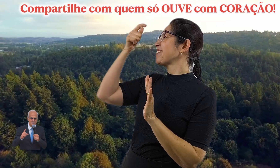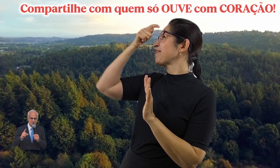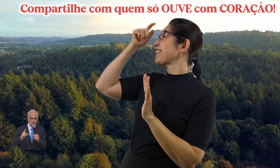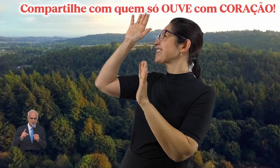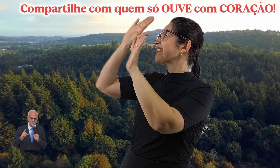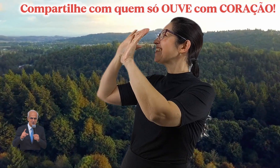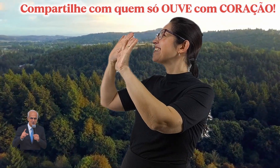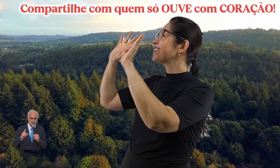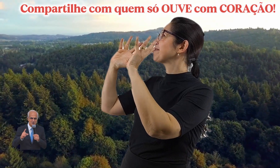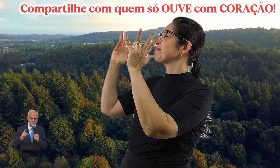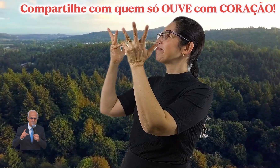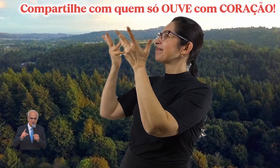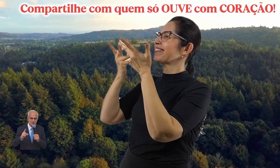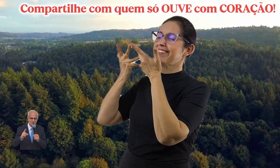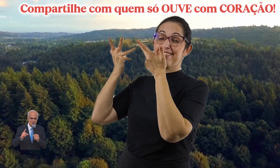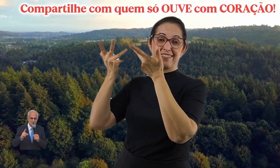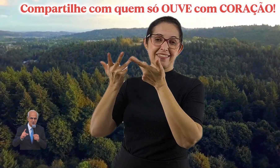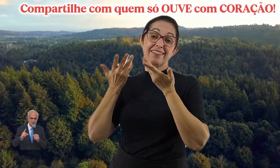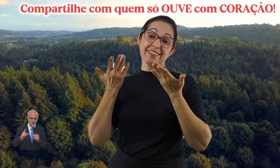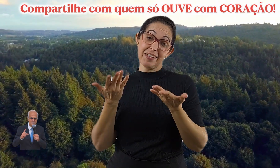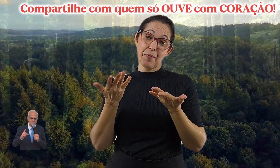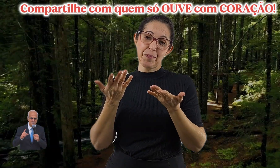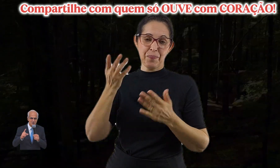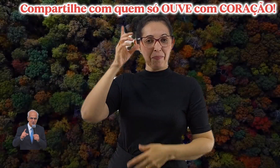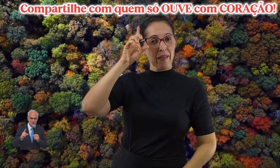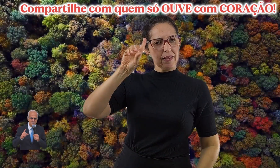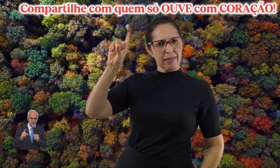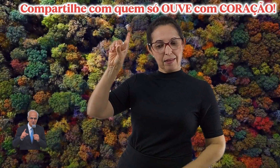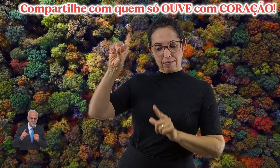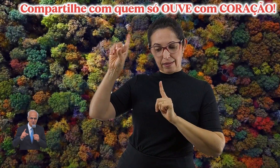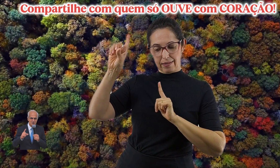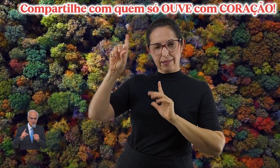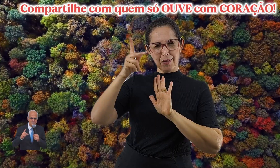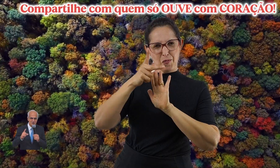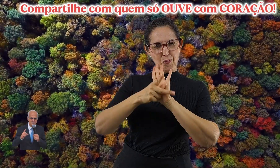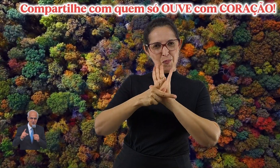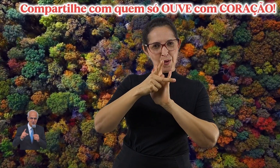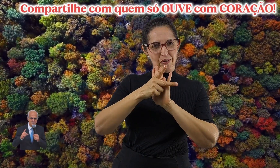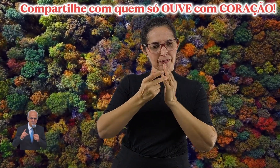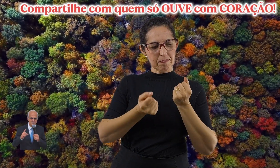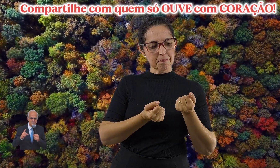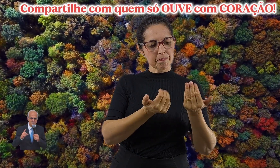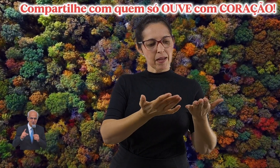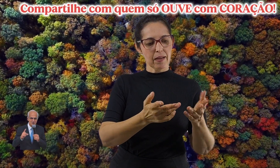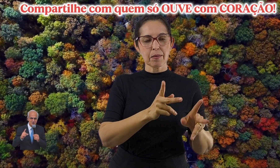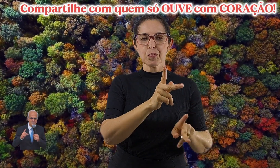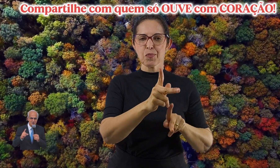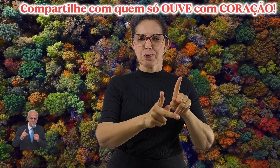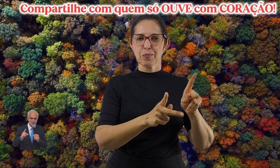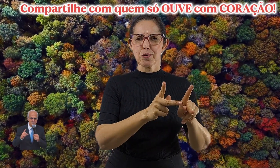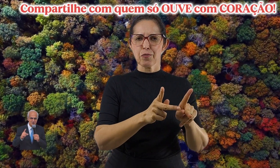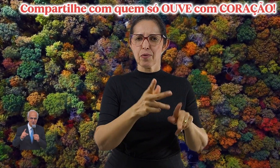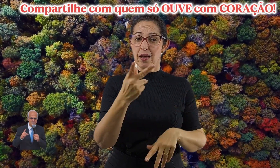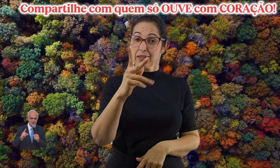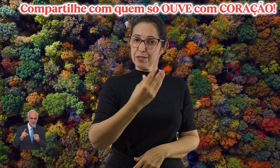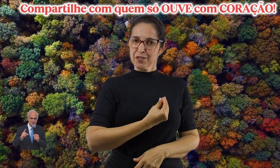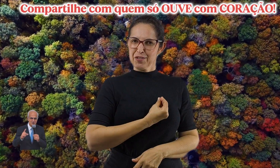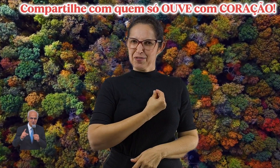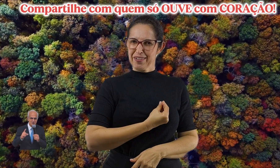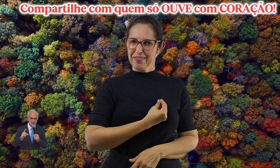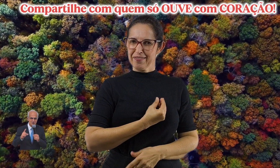maravilhosos. Meus irmãos, o Senhor tem um projeto para o seu povo. O Senhor tem um projeto para a sua